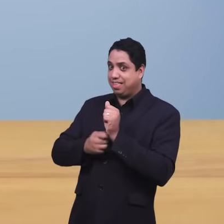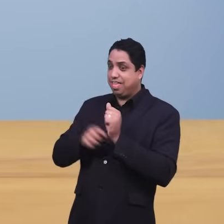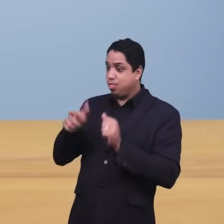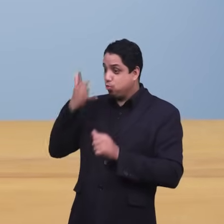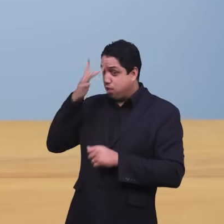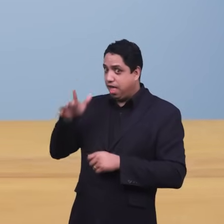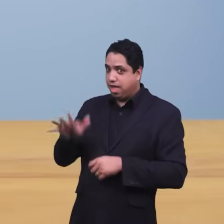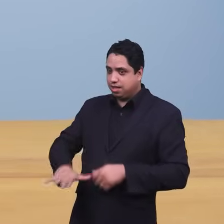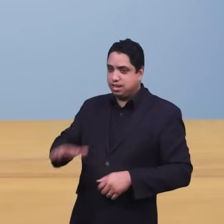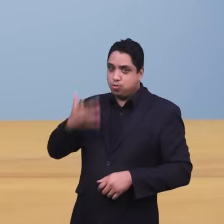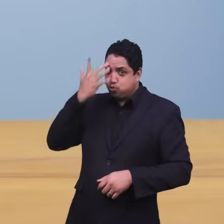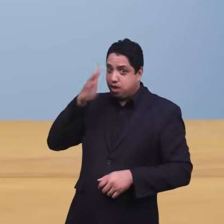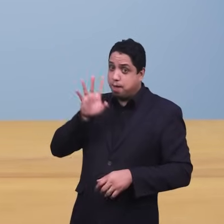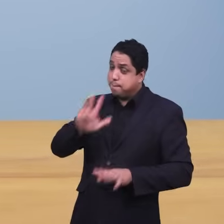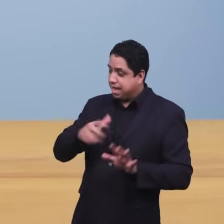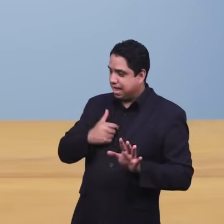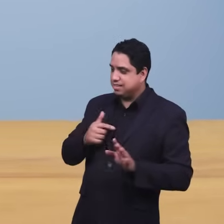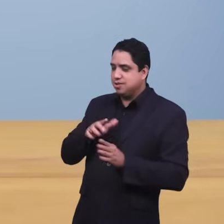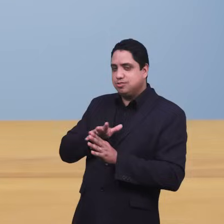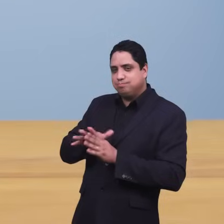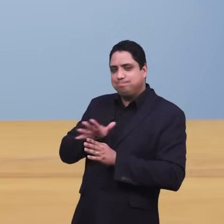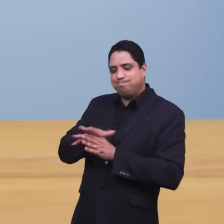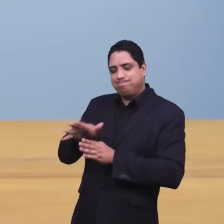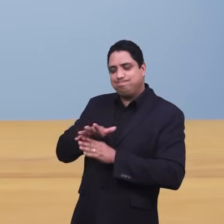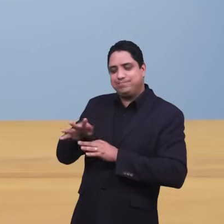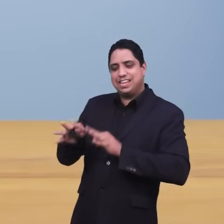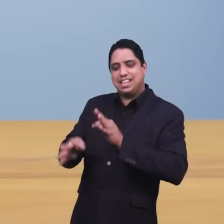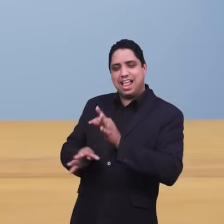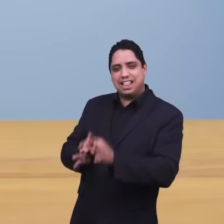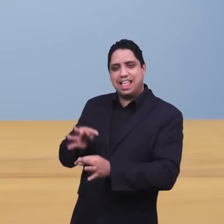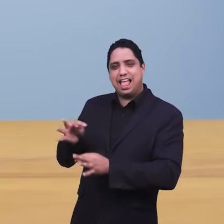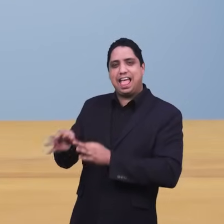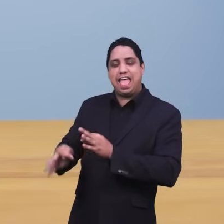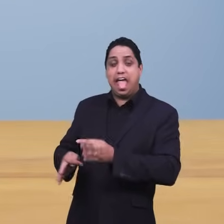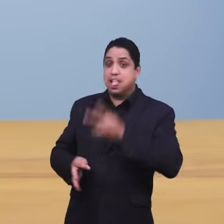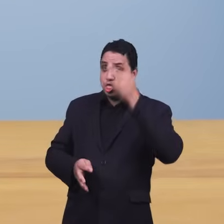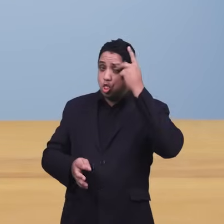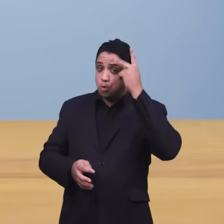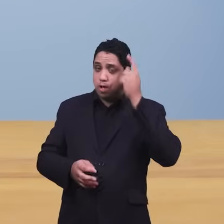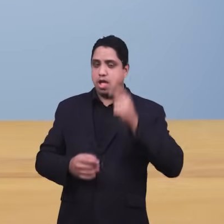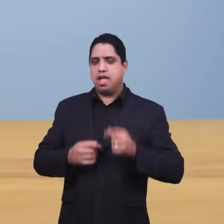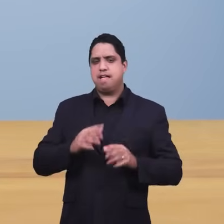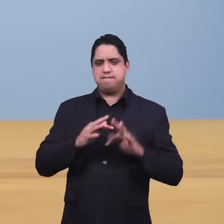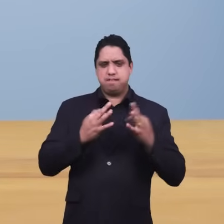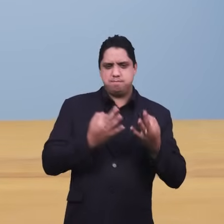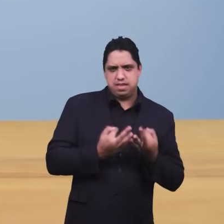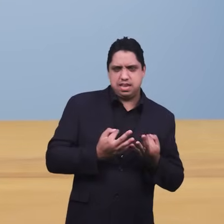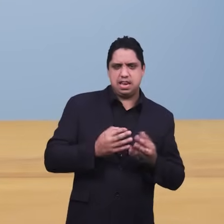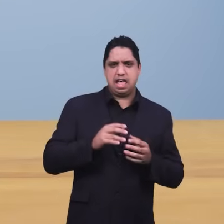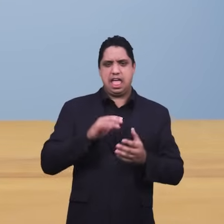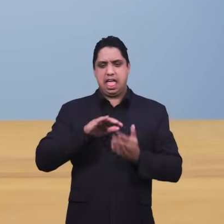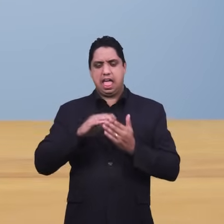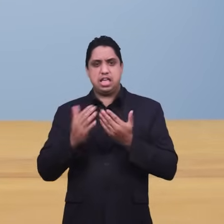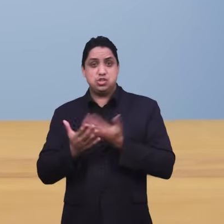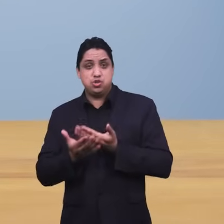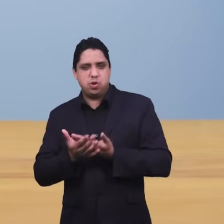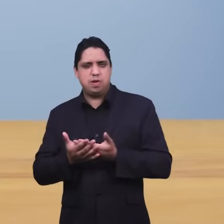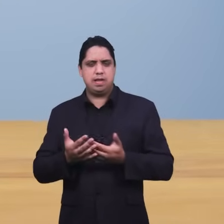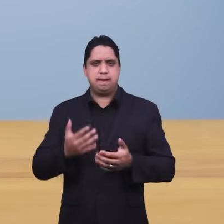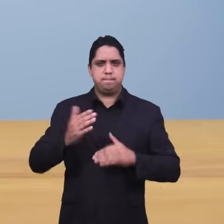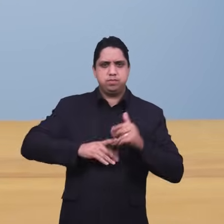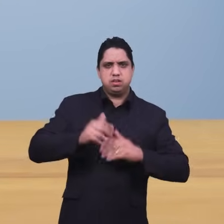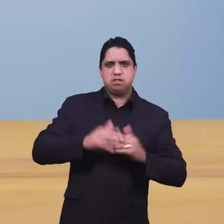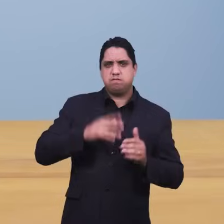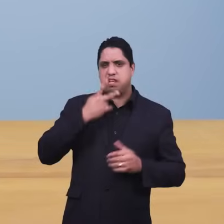essa clareza. Porque é muito comum a família, a escola, os profissionais falarem assim, mas não tem diagnóstico, nós não podemos fazer